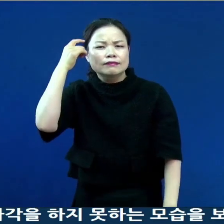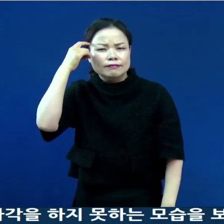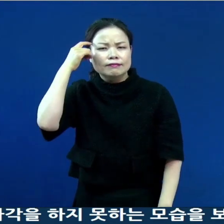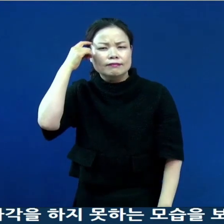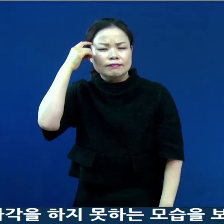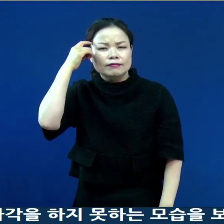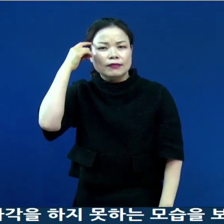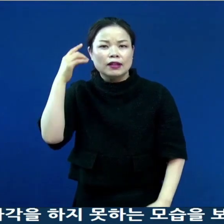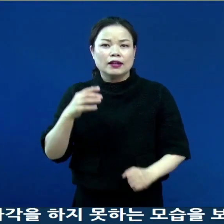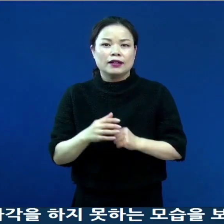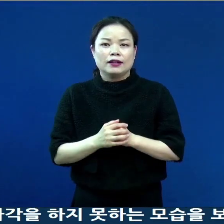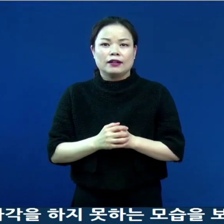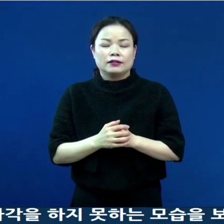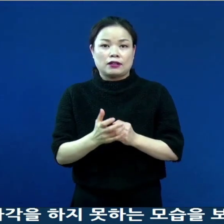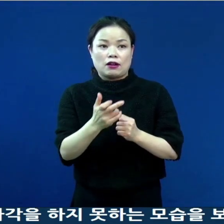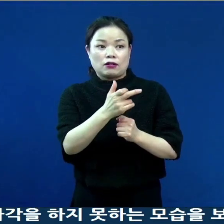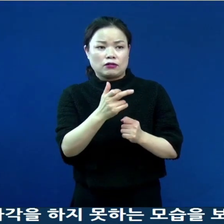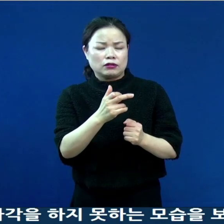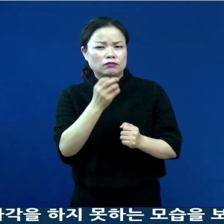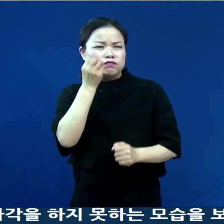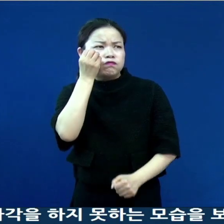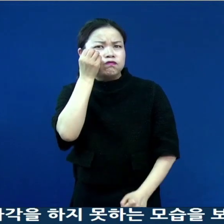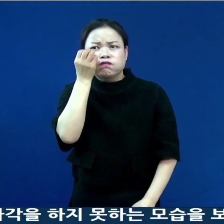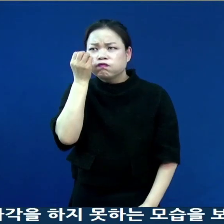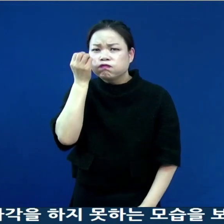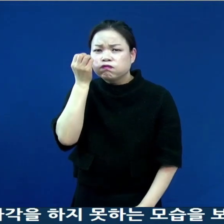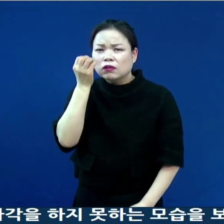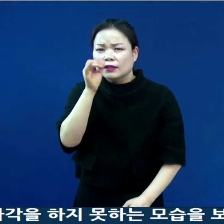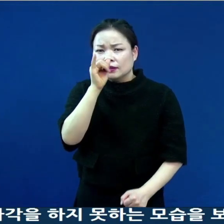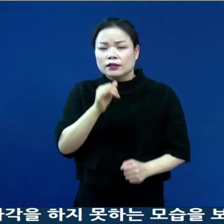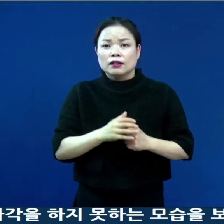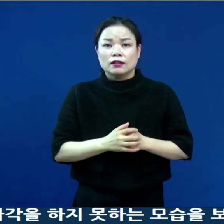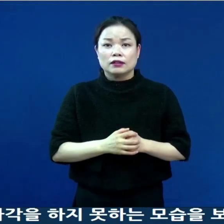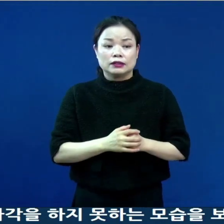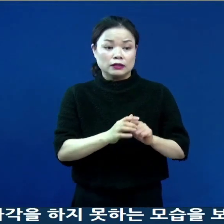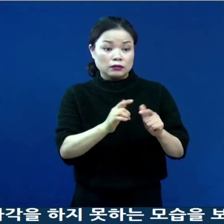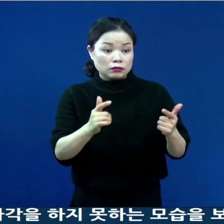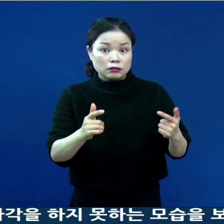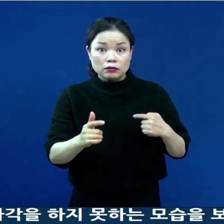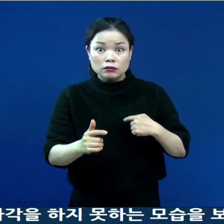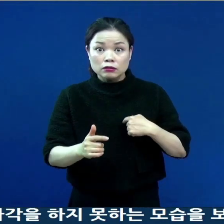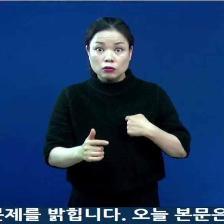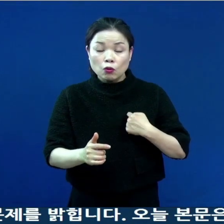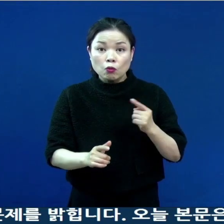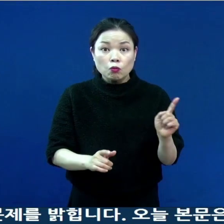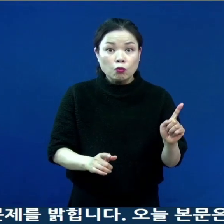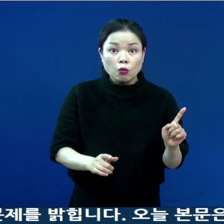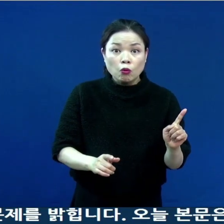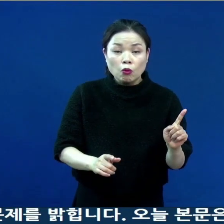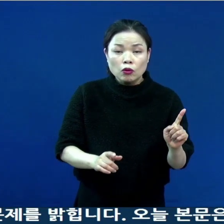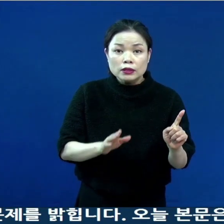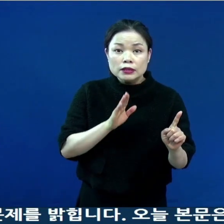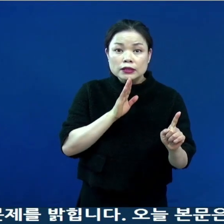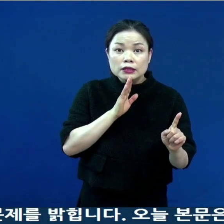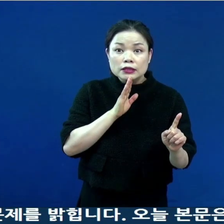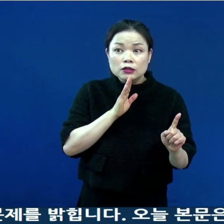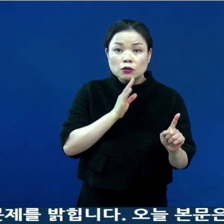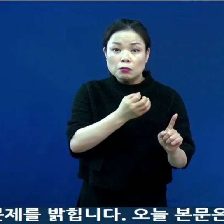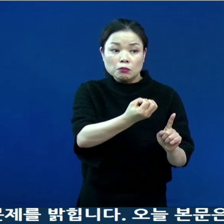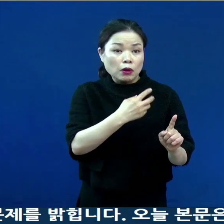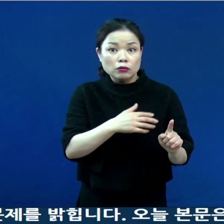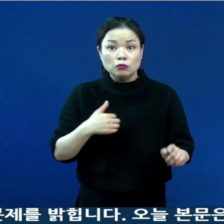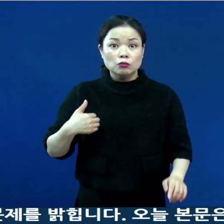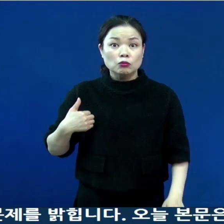그런 생각이 커다란 아이러니를 이루고 있다는 겁니다. 그들이 자기가 무엇을 실제로